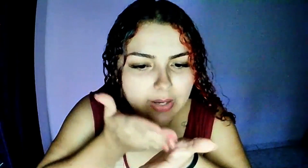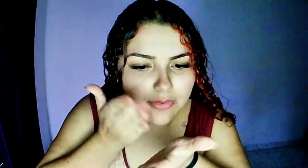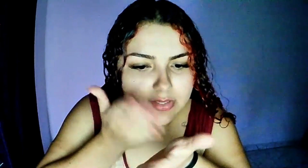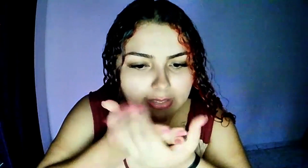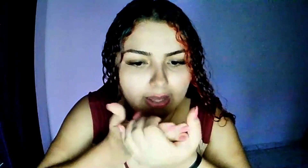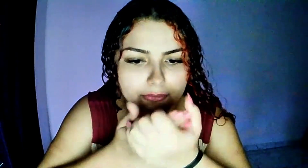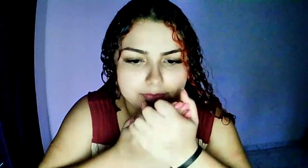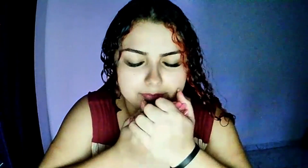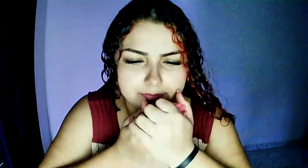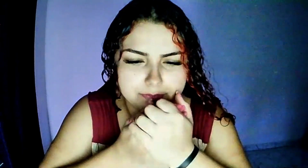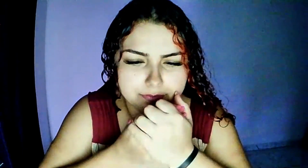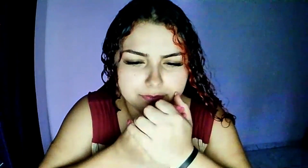ao sinal.